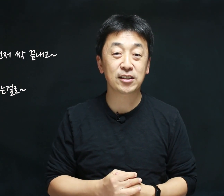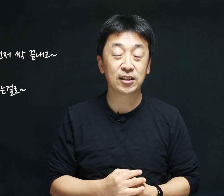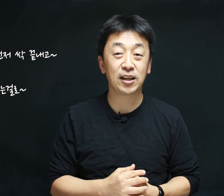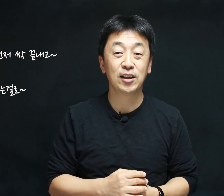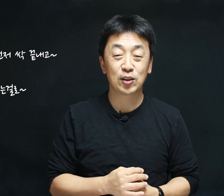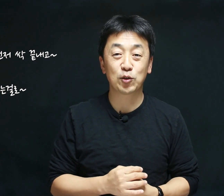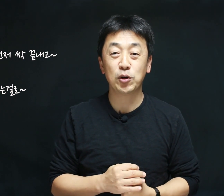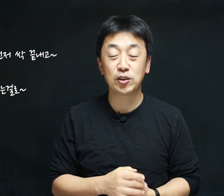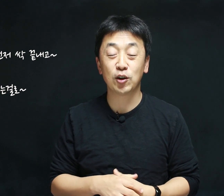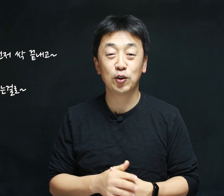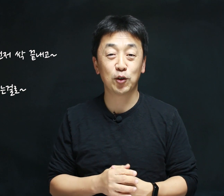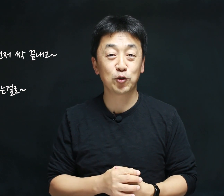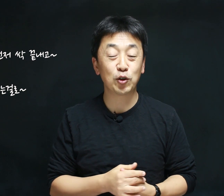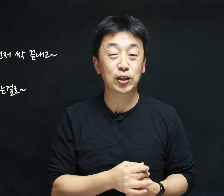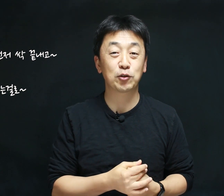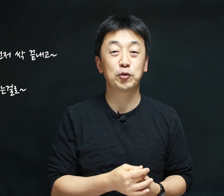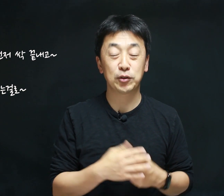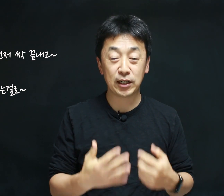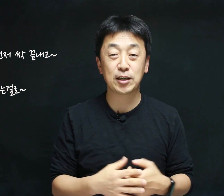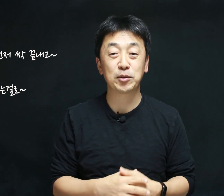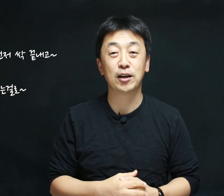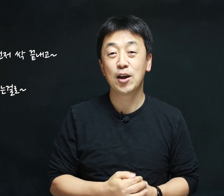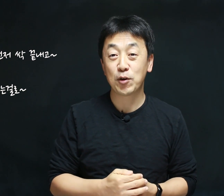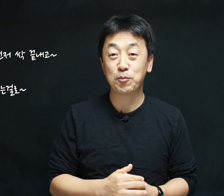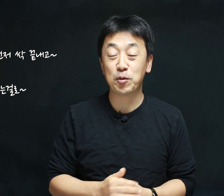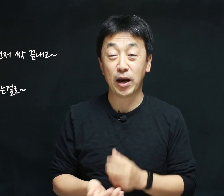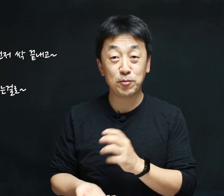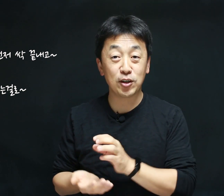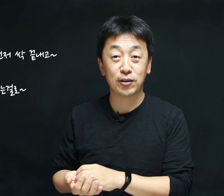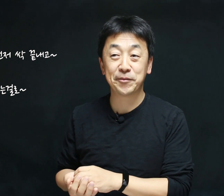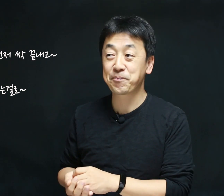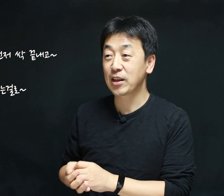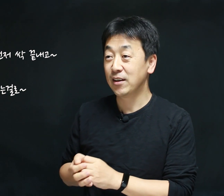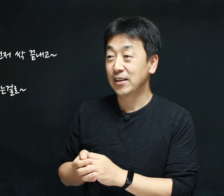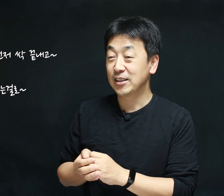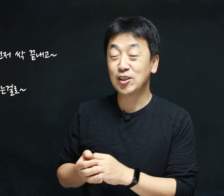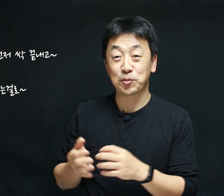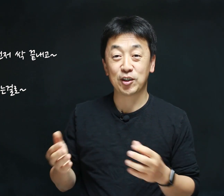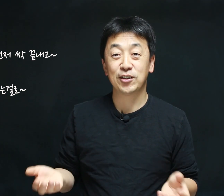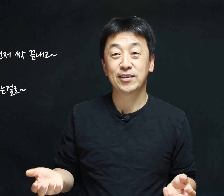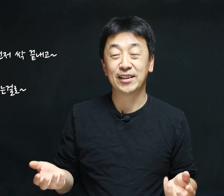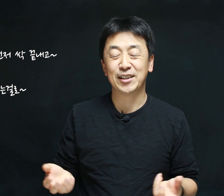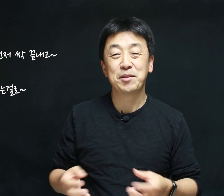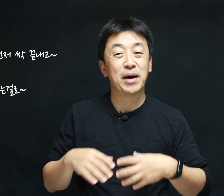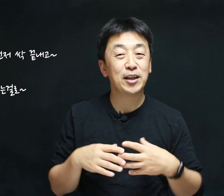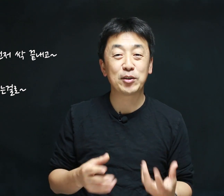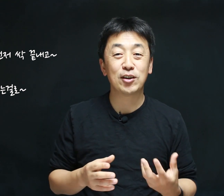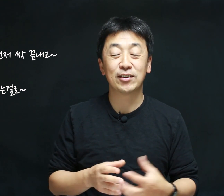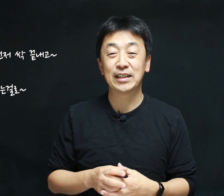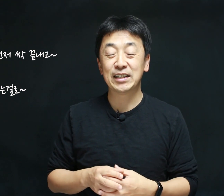게 저는 훨씬 더 유용하다고 생각을 합니다. 왜냐하면 마임은요 끝이 없어요. 마임은요